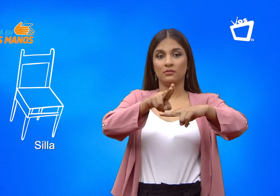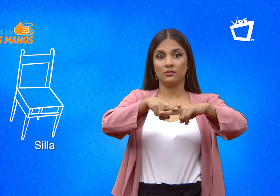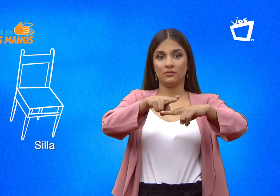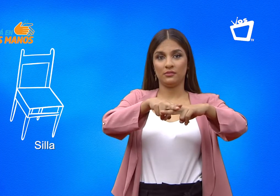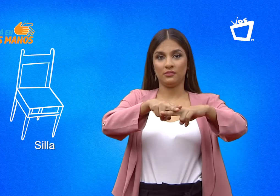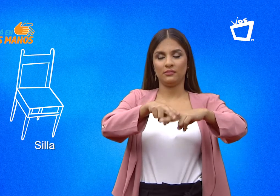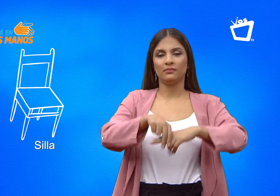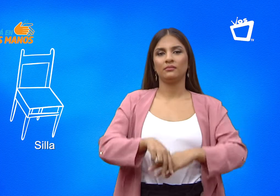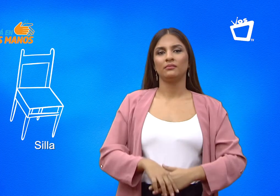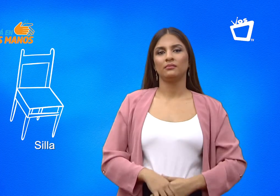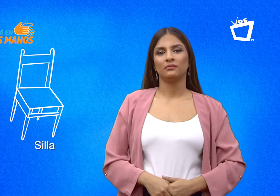Silla.